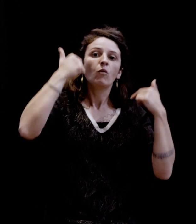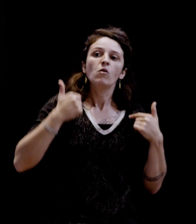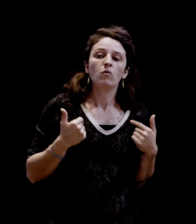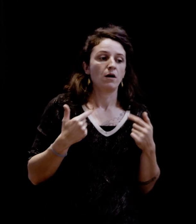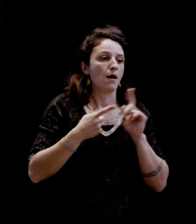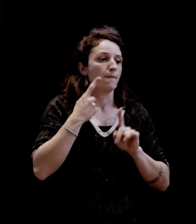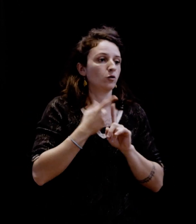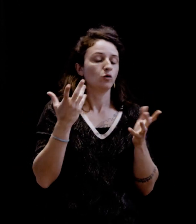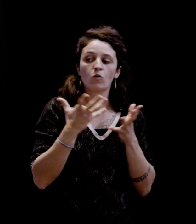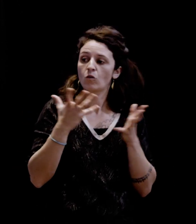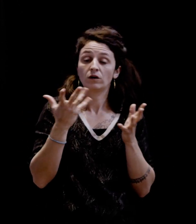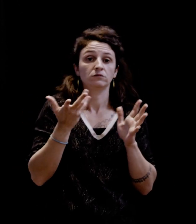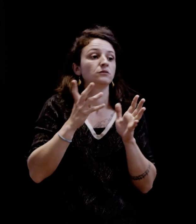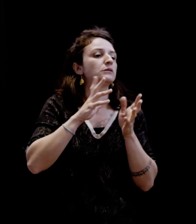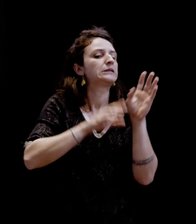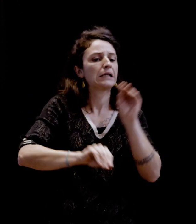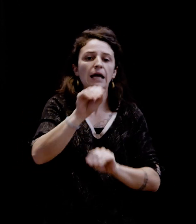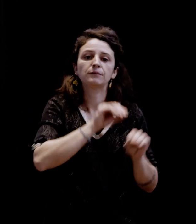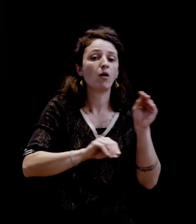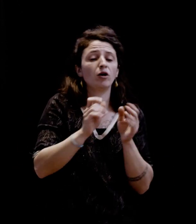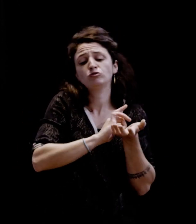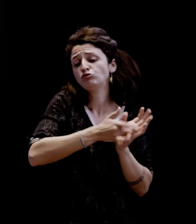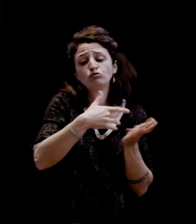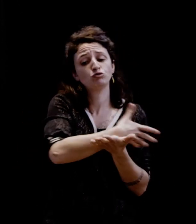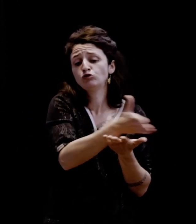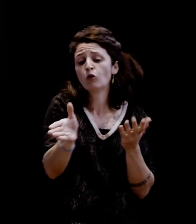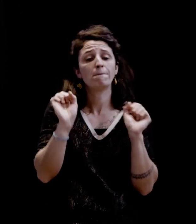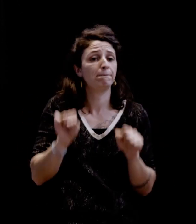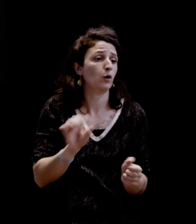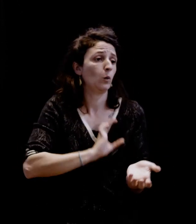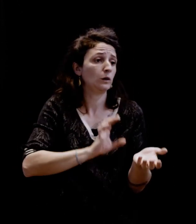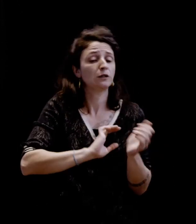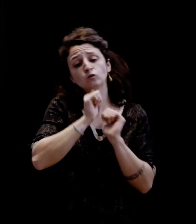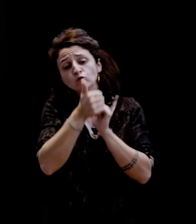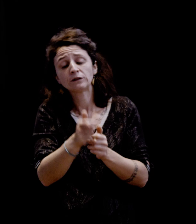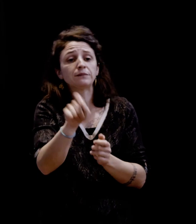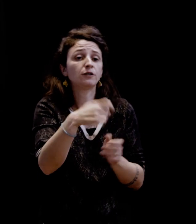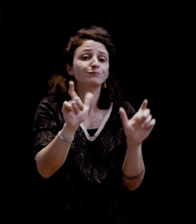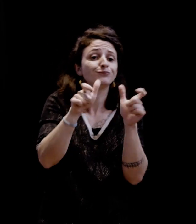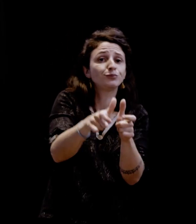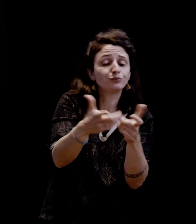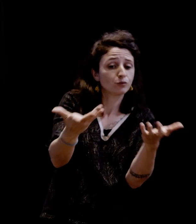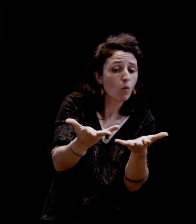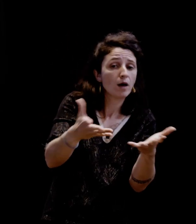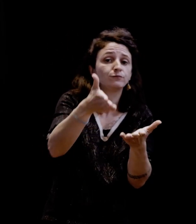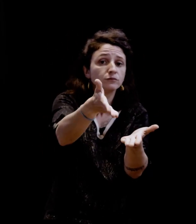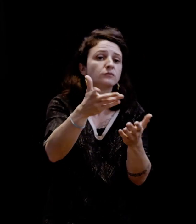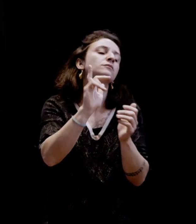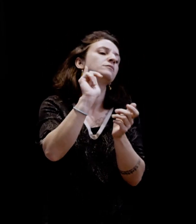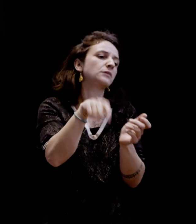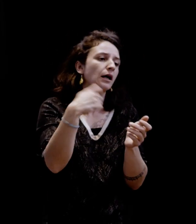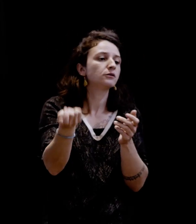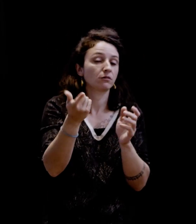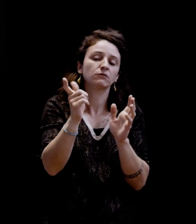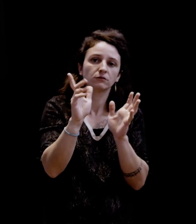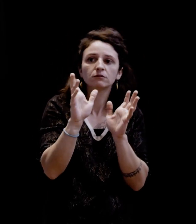les traitements. Donc, tout peut être envisagé en fonction de la situation clinique. Évidemment, des thérapeutiques d'assainissement, des détartrages, des surfaçages, c'est quand on va